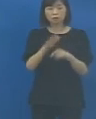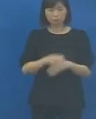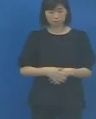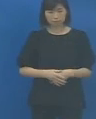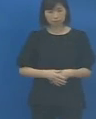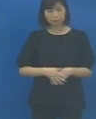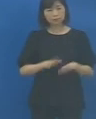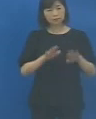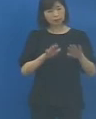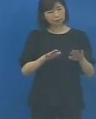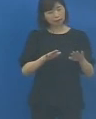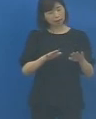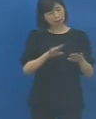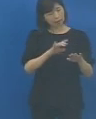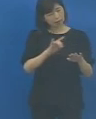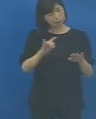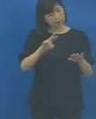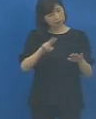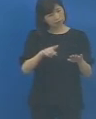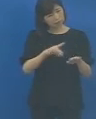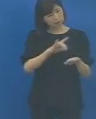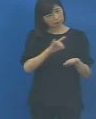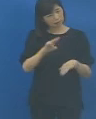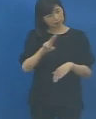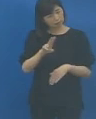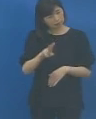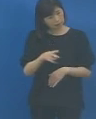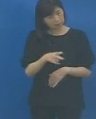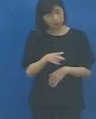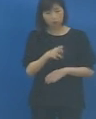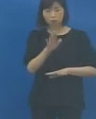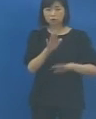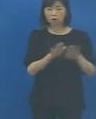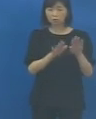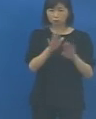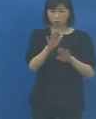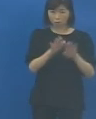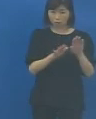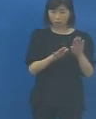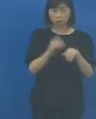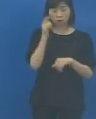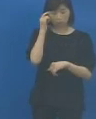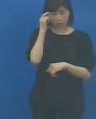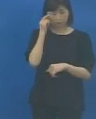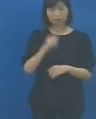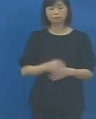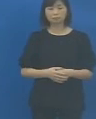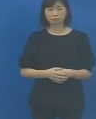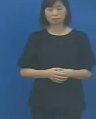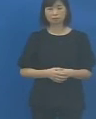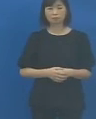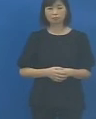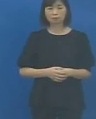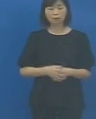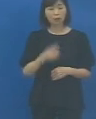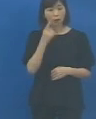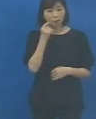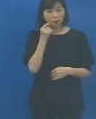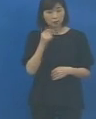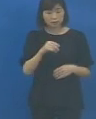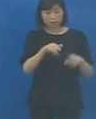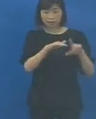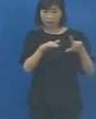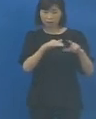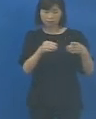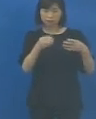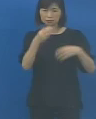リギリのところかなというのが正直なところじゃないかなと思います。それでもしステージ3にな